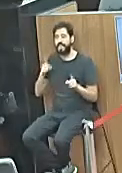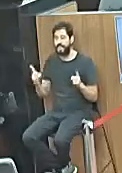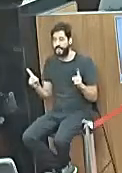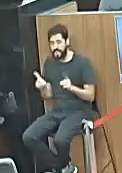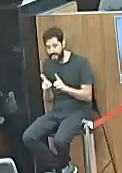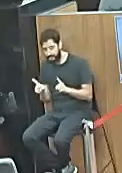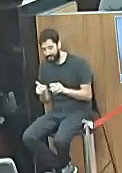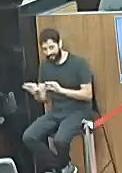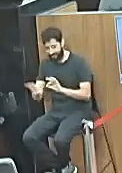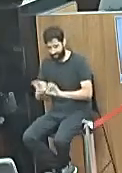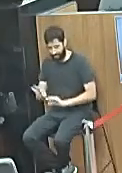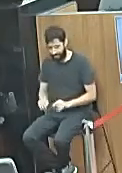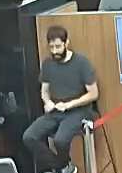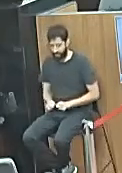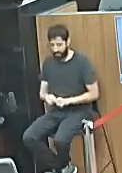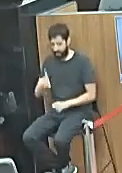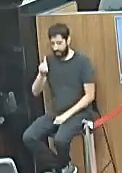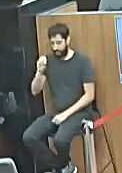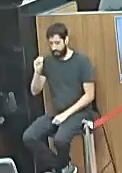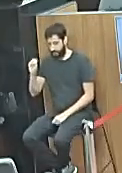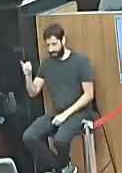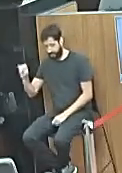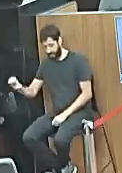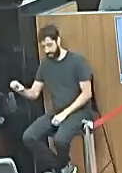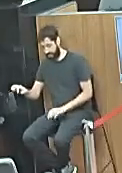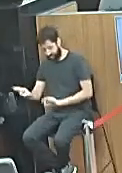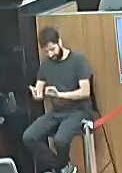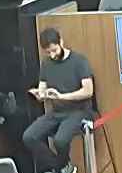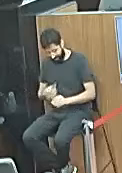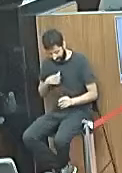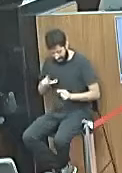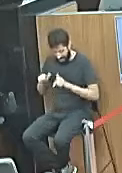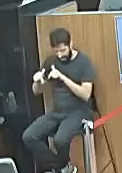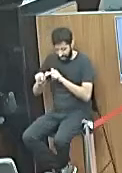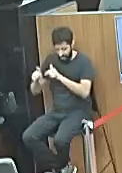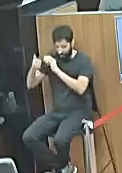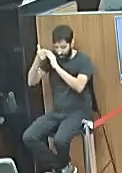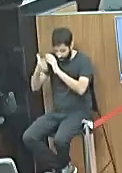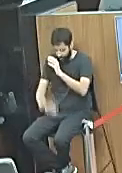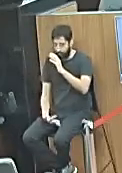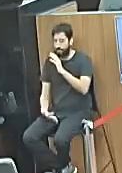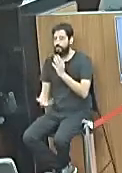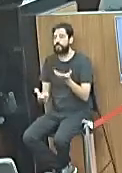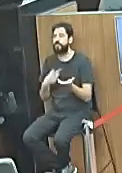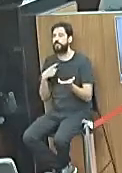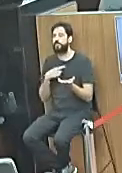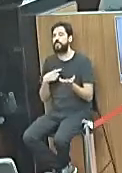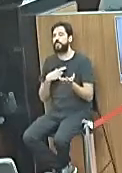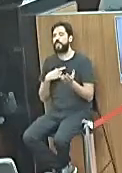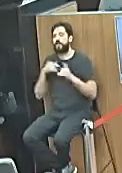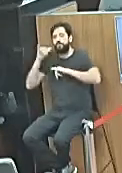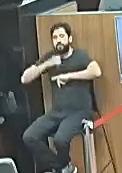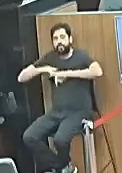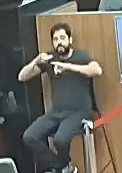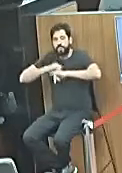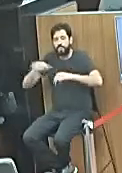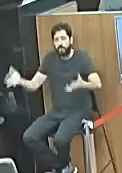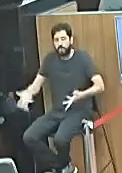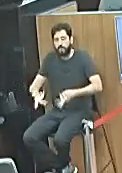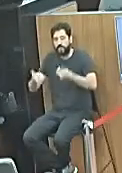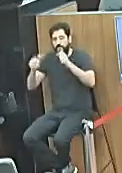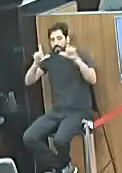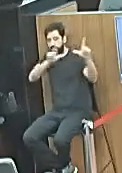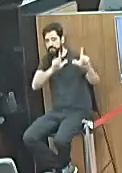elaborar esse dossiê que é um dossiê com inúmeras ações que envolve desde e promoção e divulgação qualificação